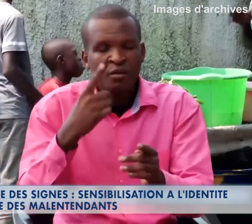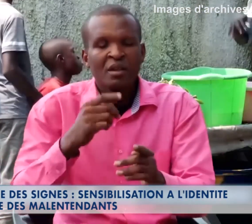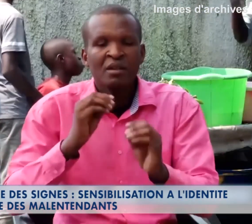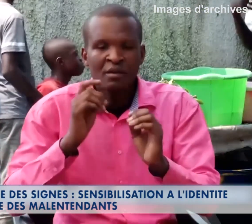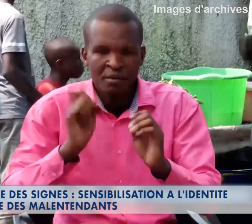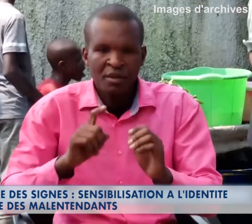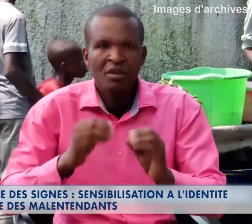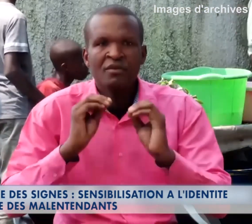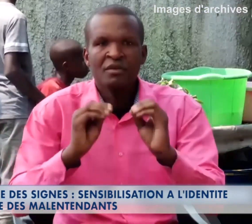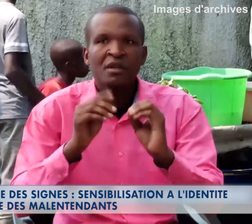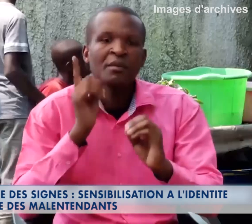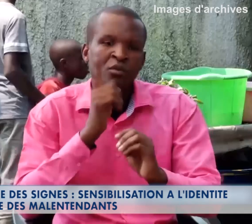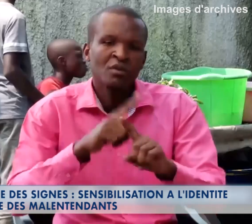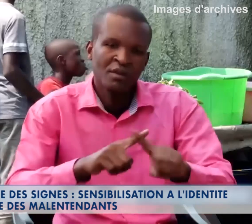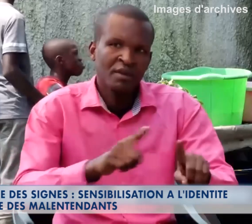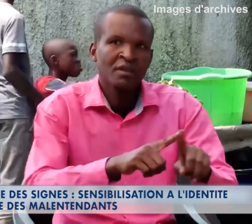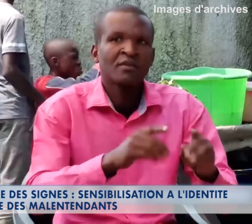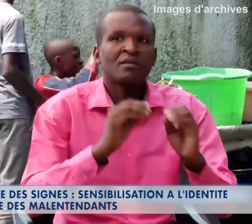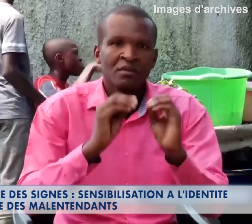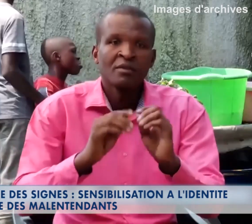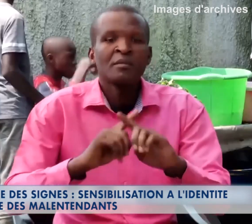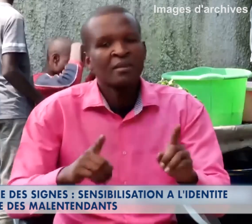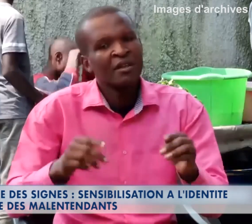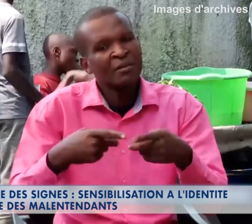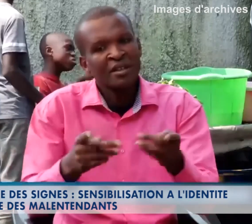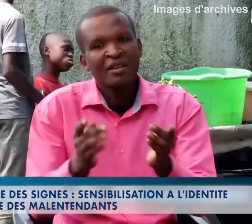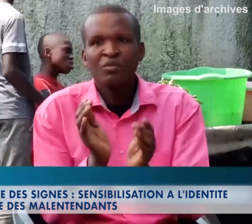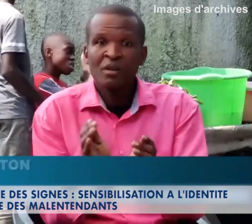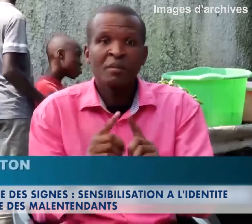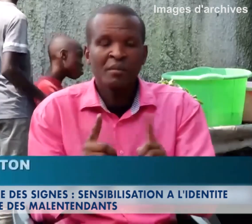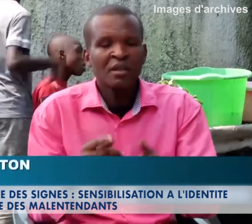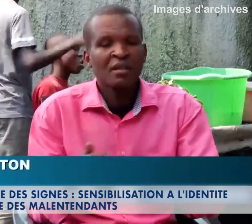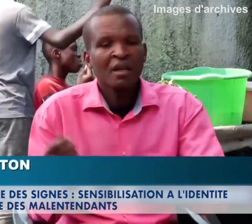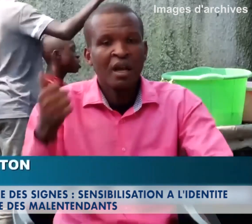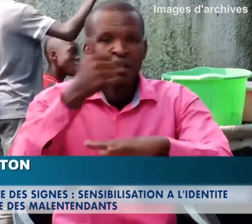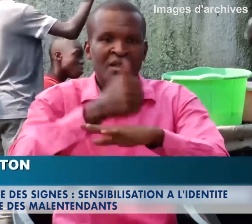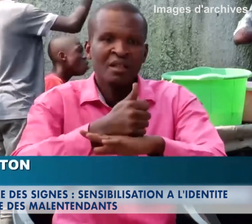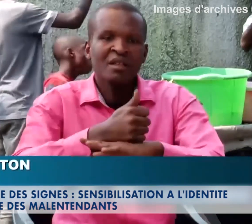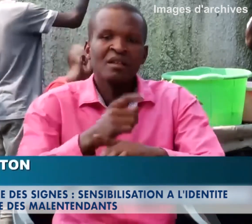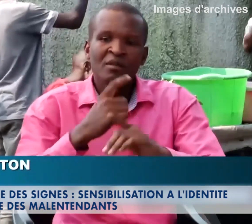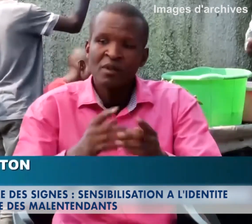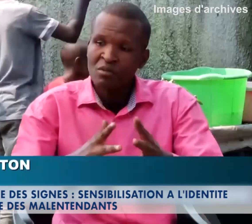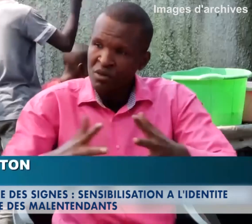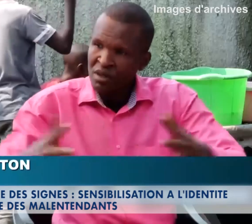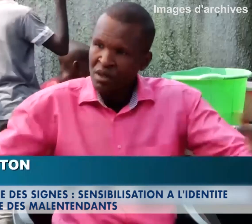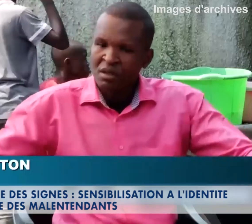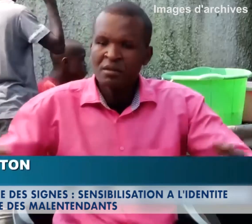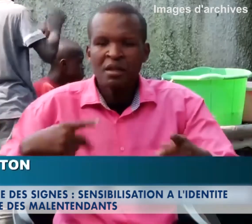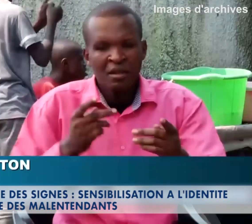Bon, déjà qu'on a la difficulté, la place, elle est petite. J'avais bien voulu commencer à aider le sourd en montant